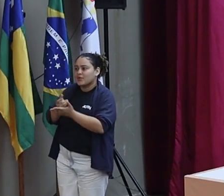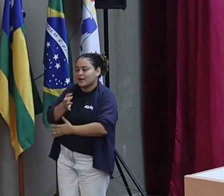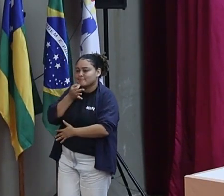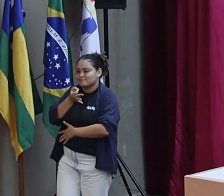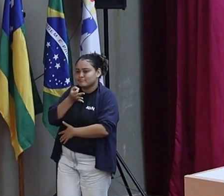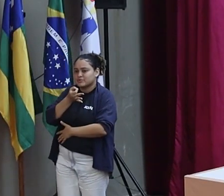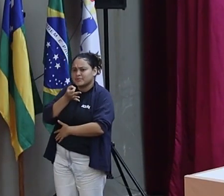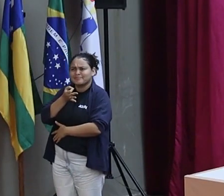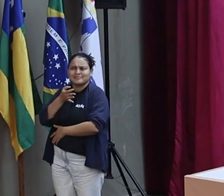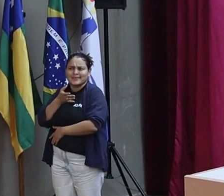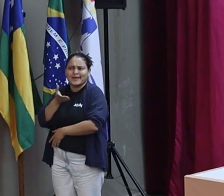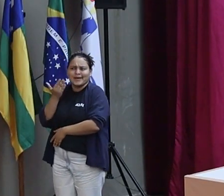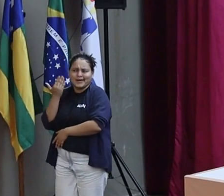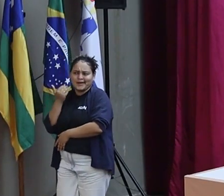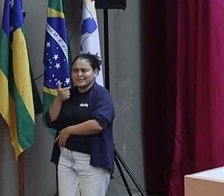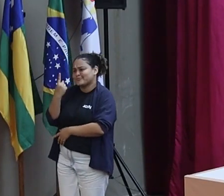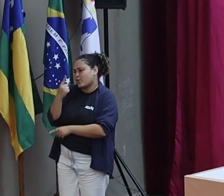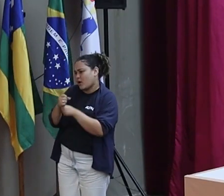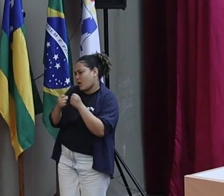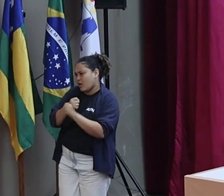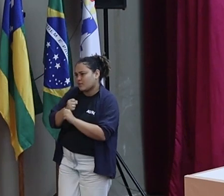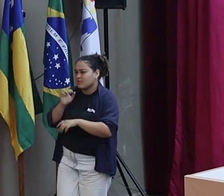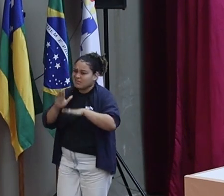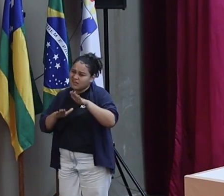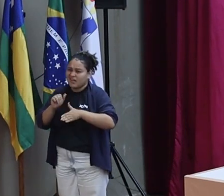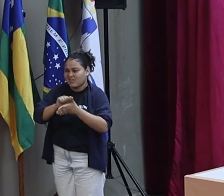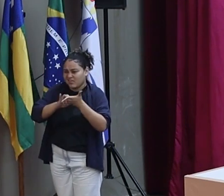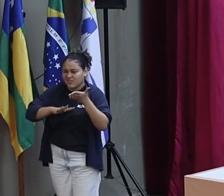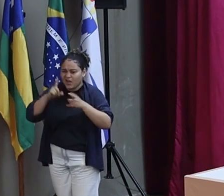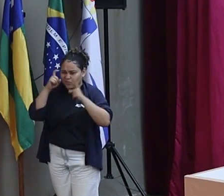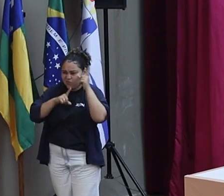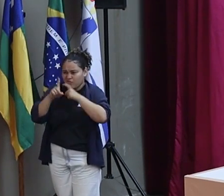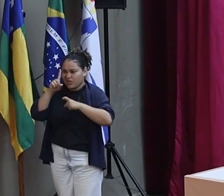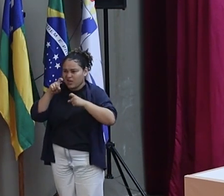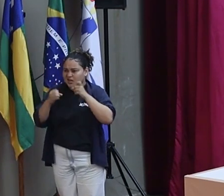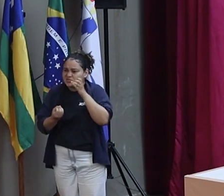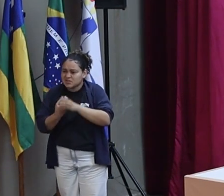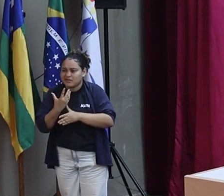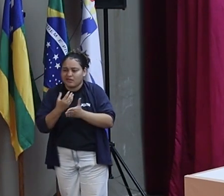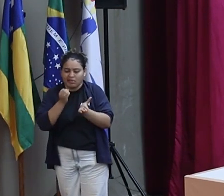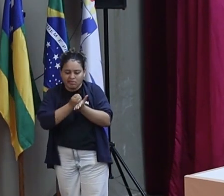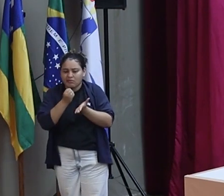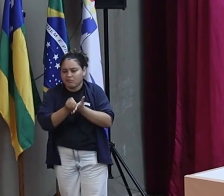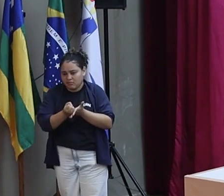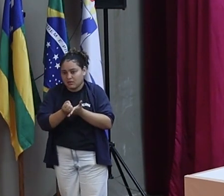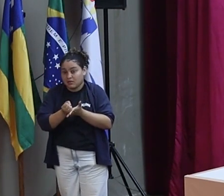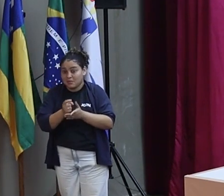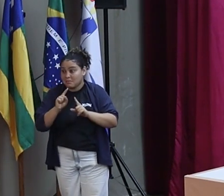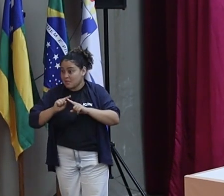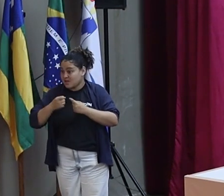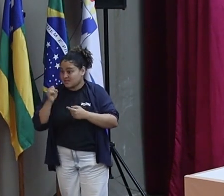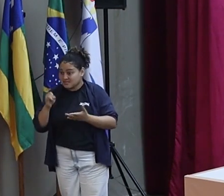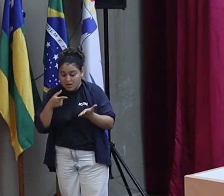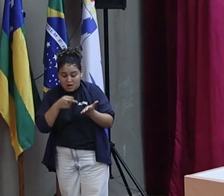menção de que, olha, no primeiro ano foram algumas atividades burocráticas, né, de construção de documentação. Sem essa